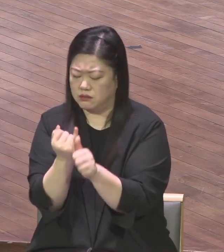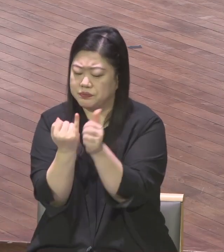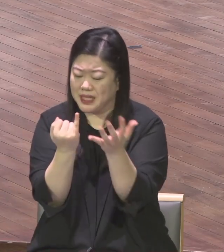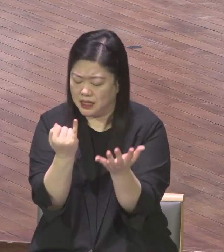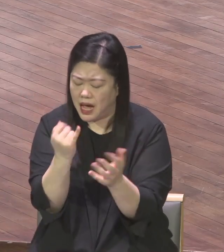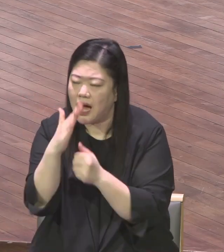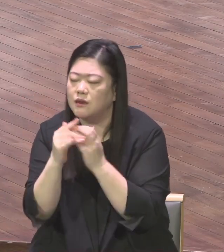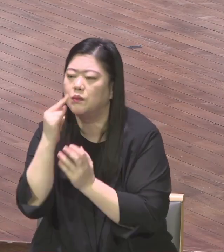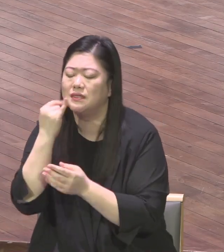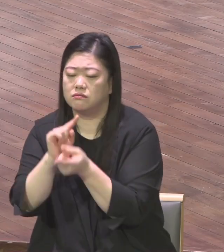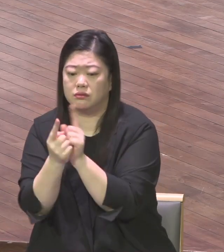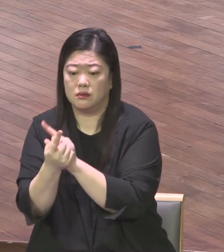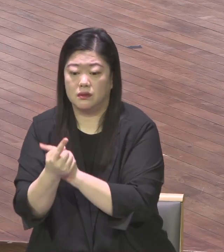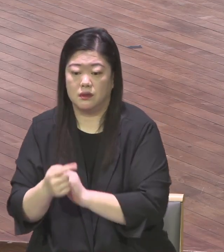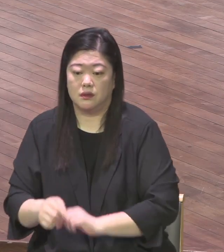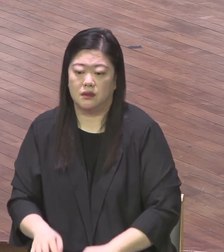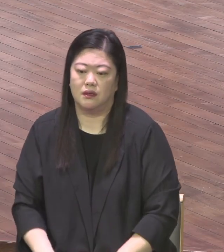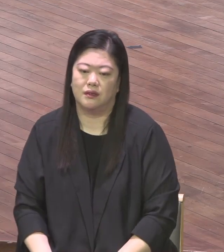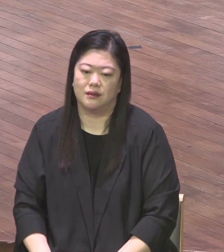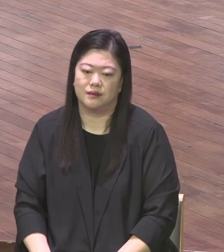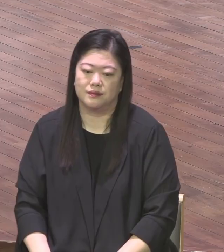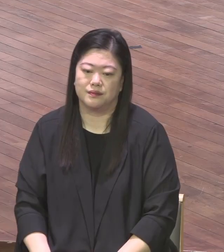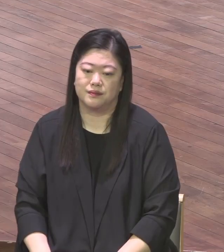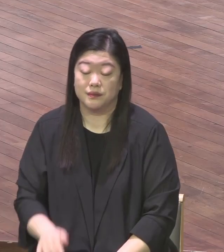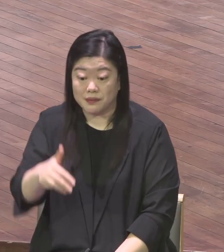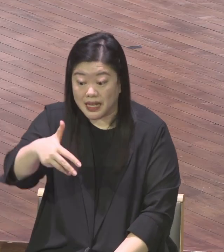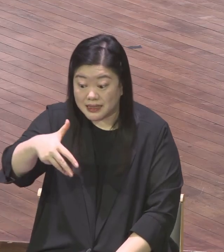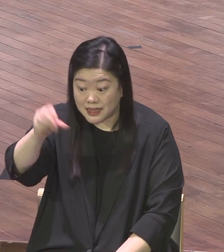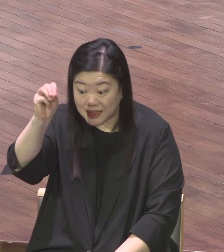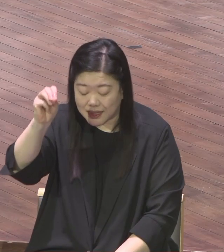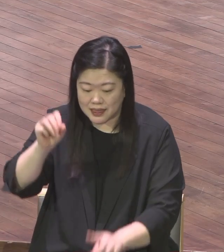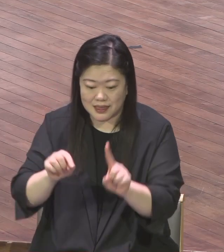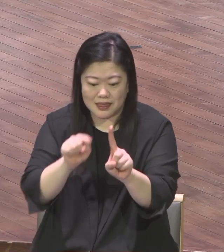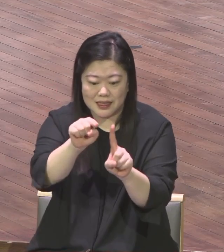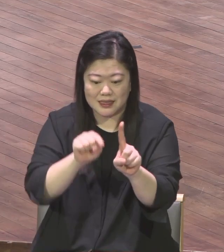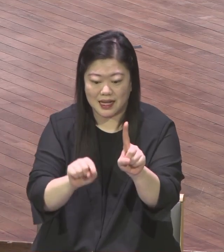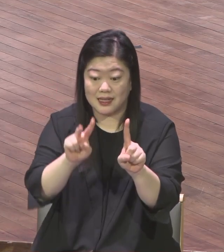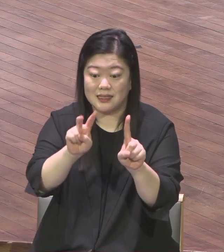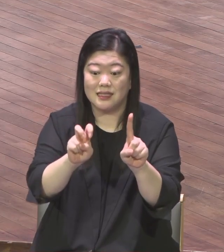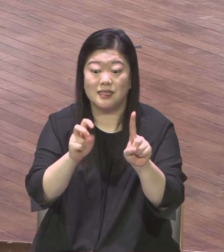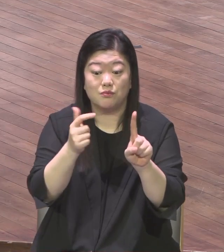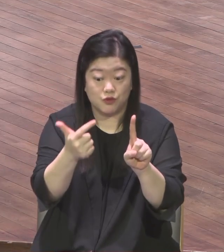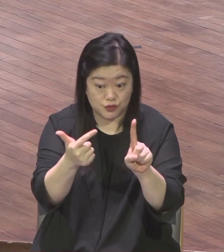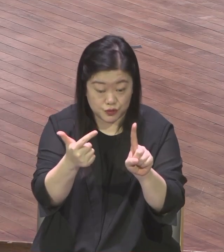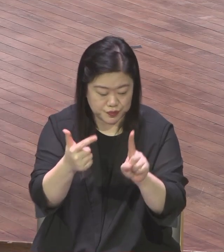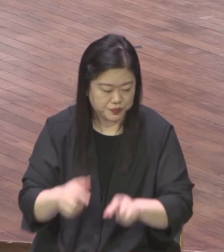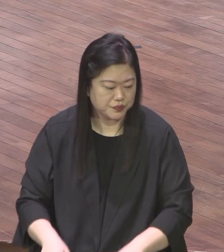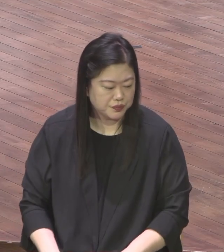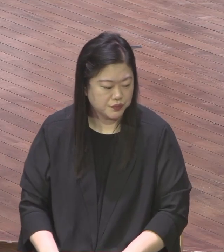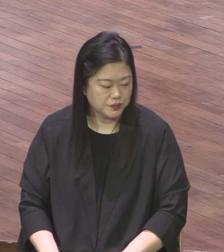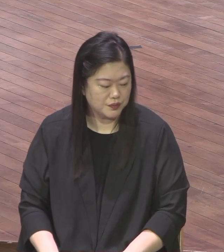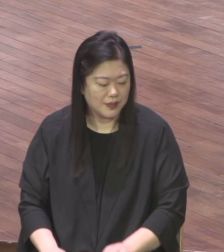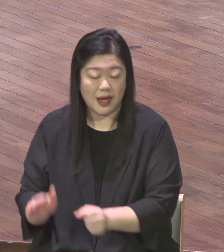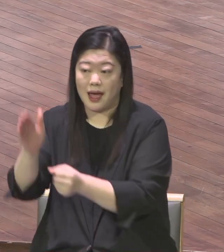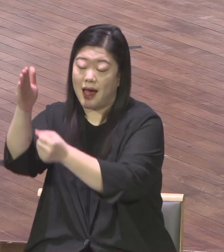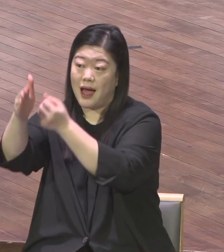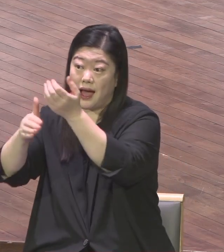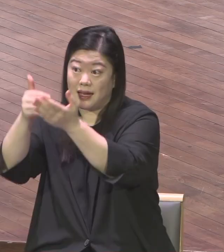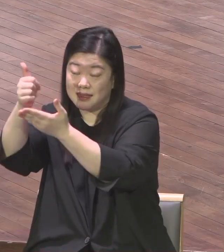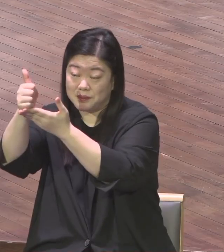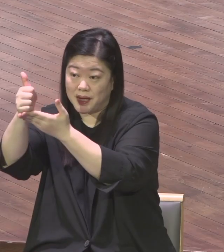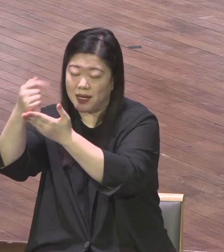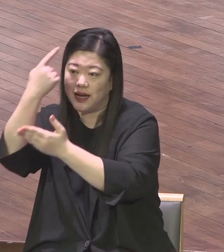이거 어디서 나오냐? 창세기 1장 26절에 나왔어요. 26절에 보면 하나님이 이르시되 우리의 형상을 따라